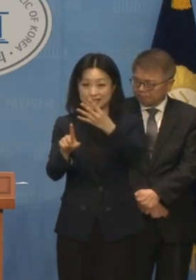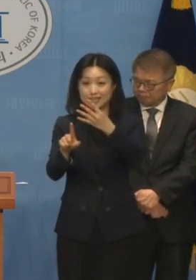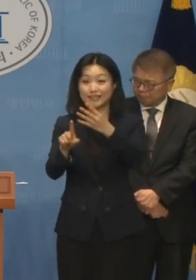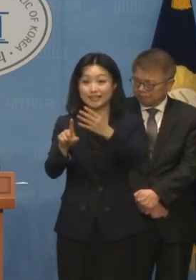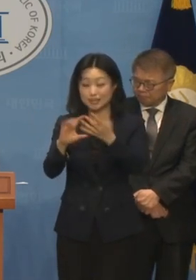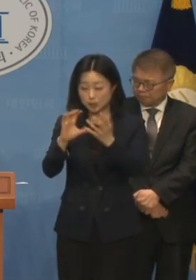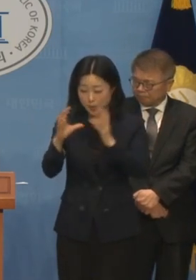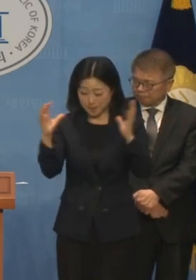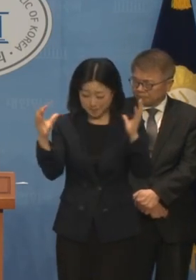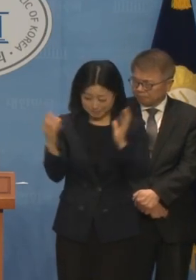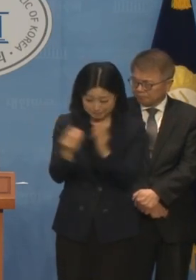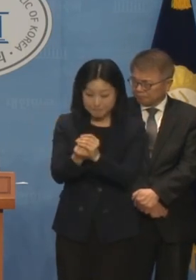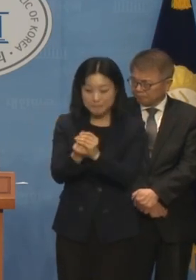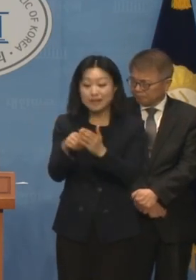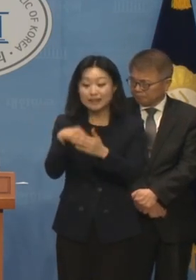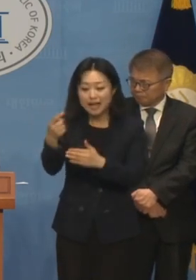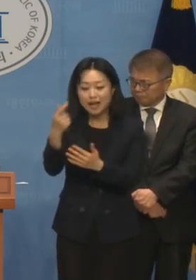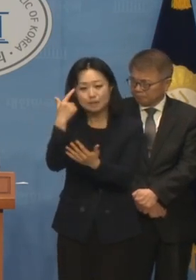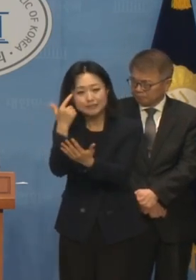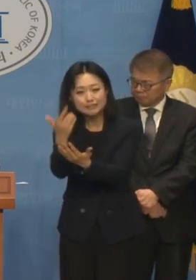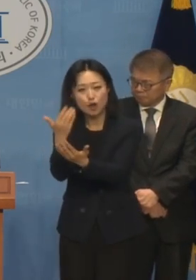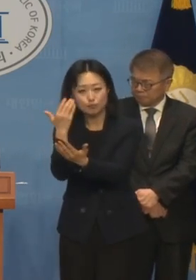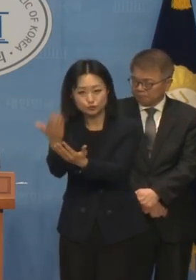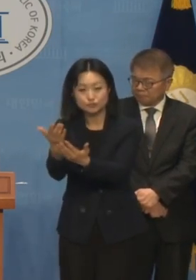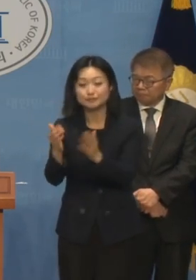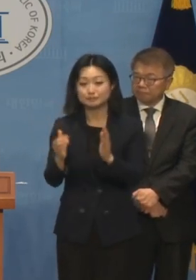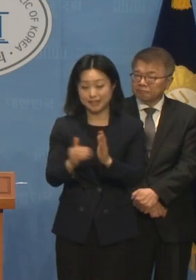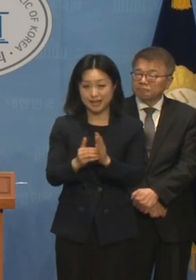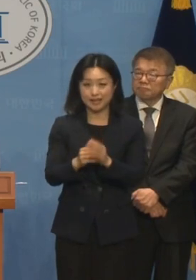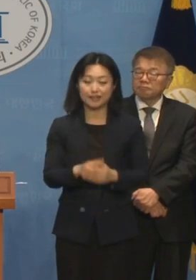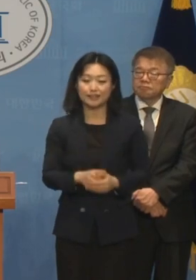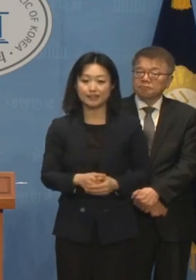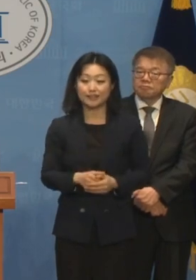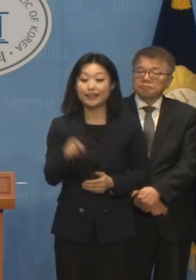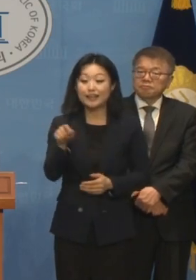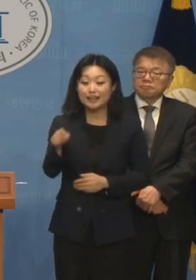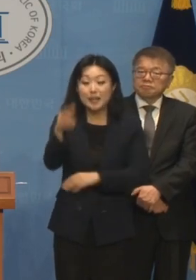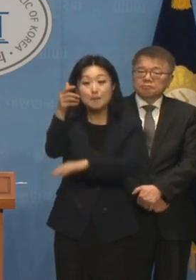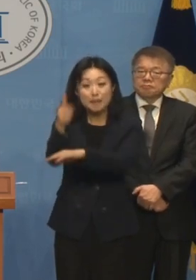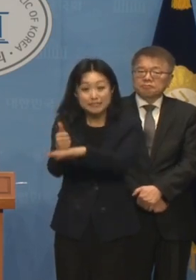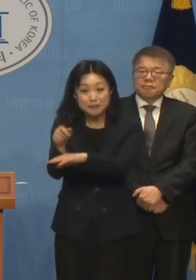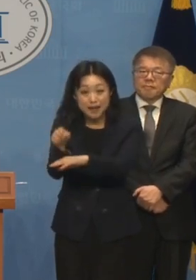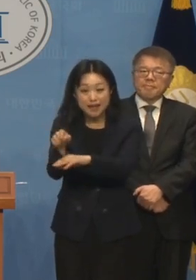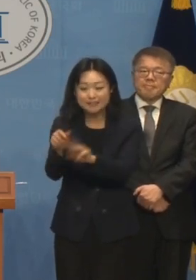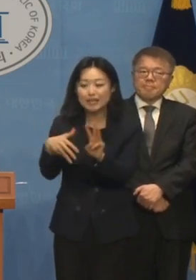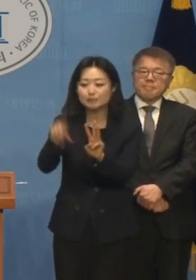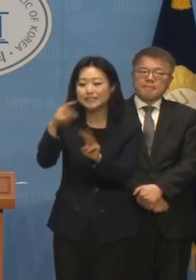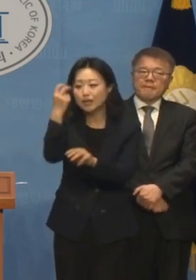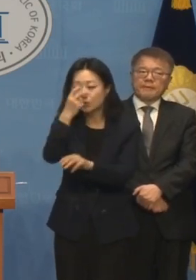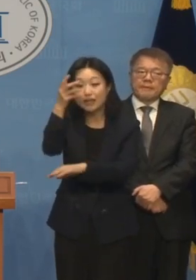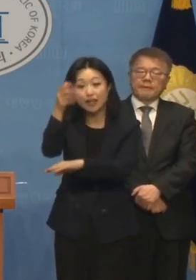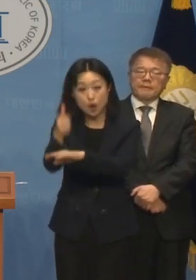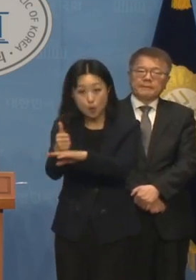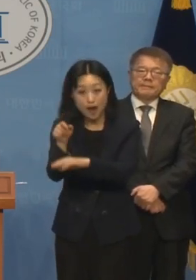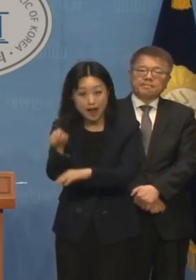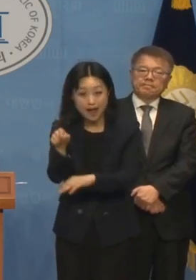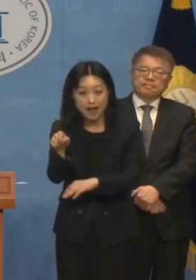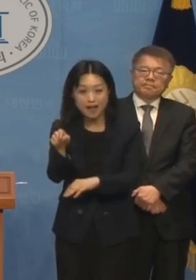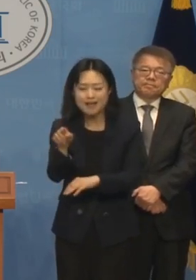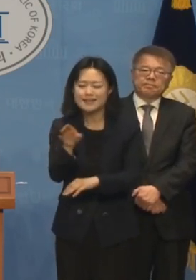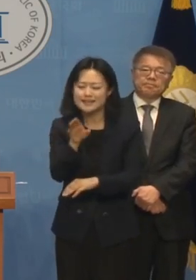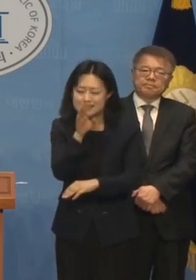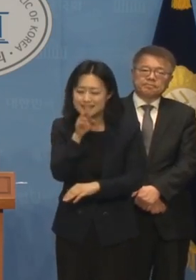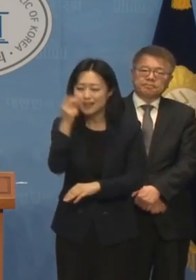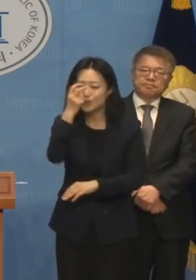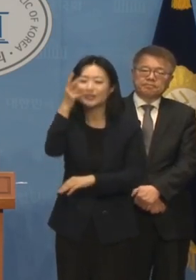직후에 실시하였습니다. 따라서 마지막 3차 조사 결과가 진짜